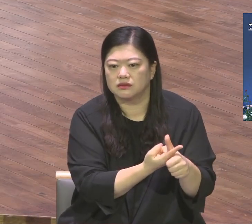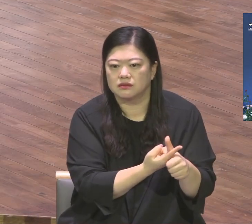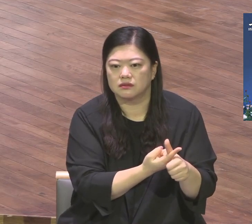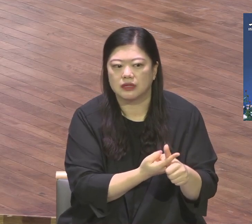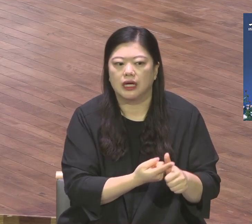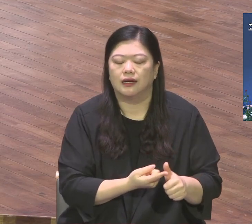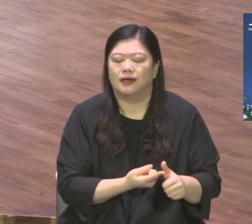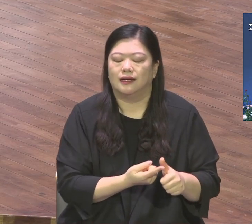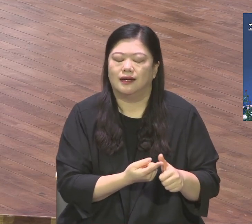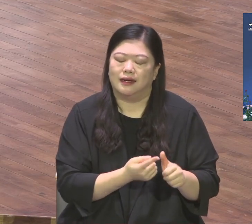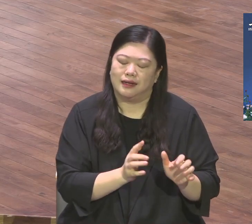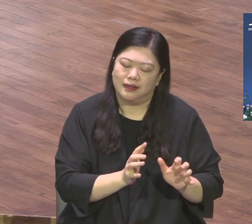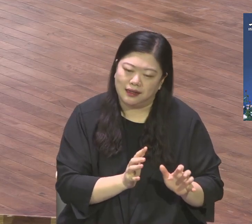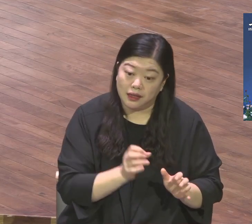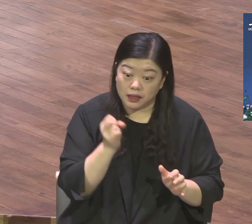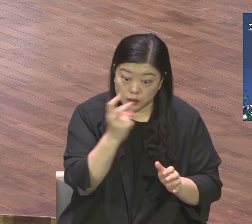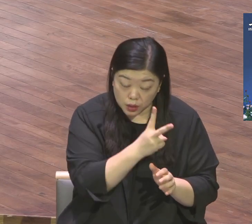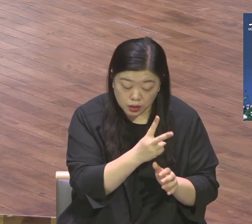없어.